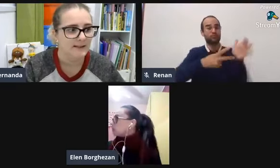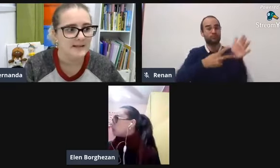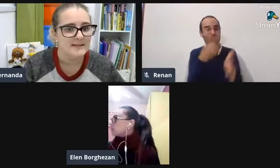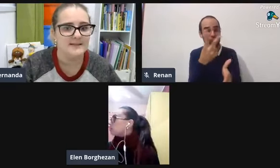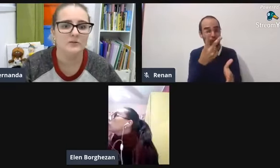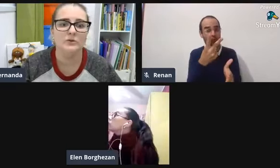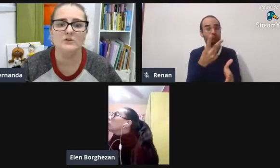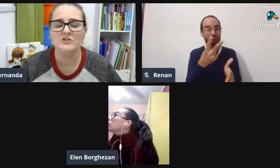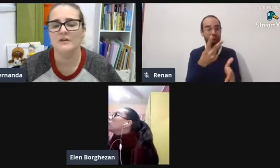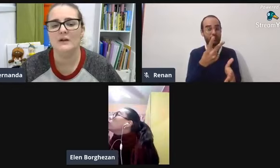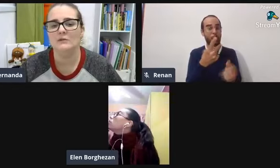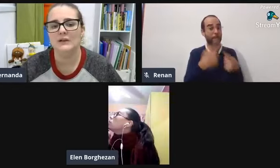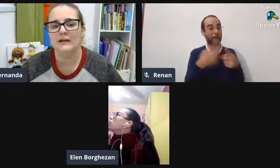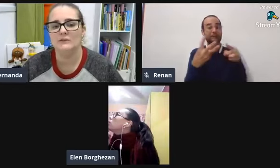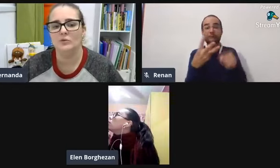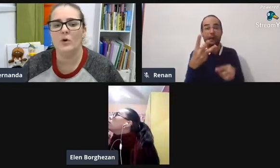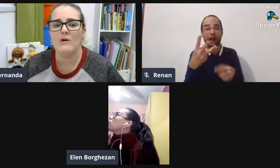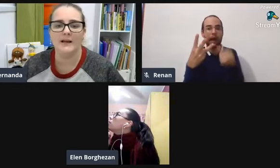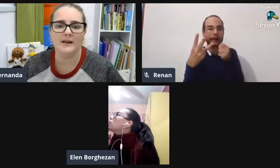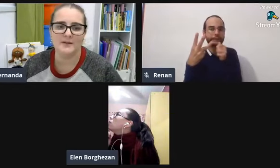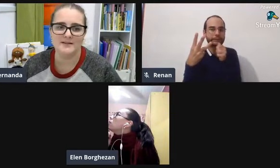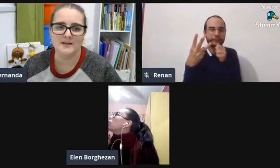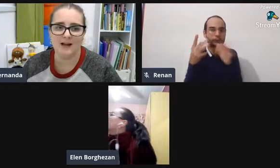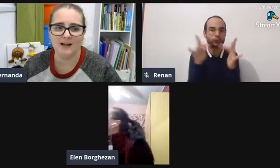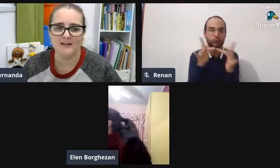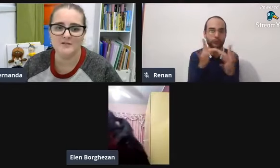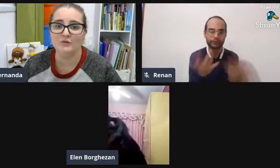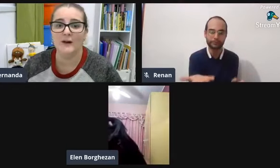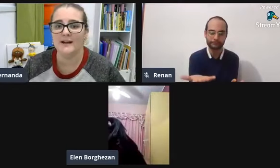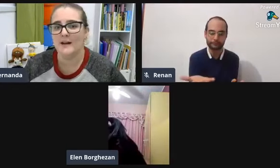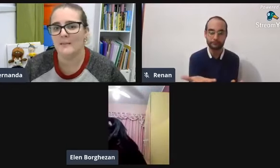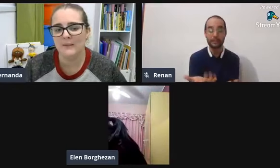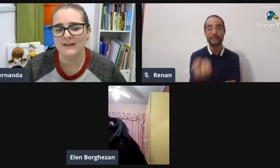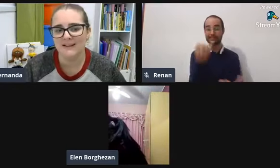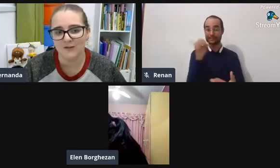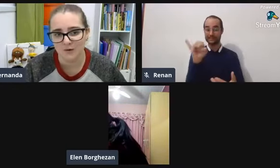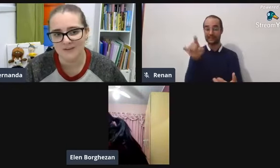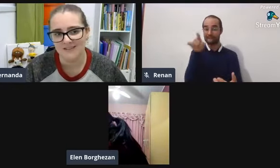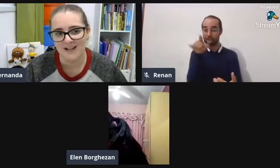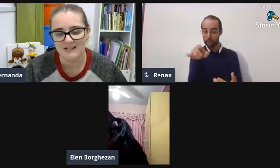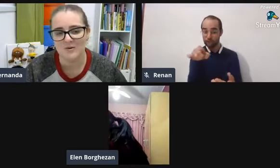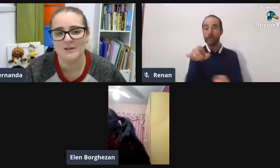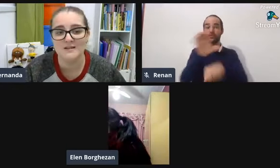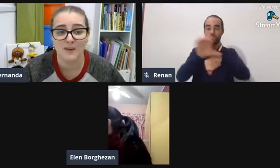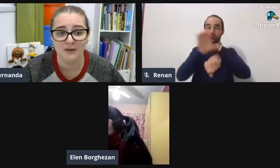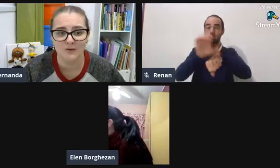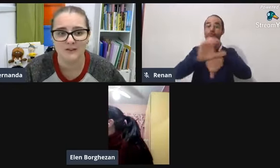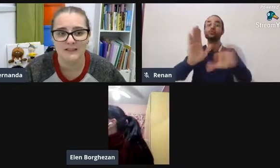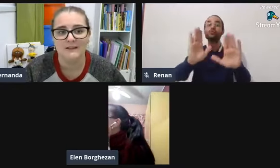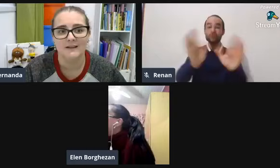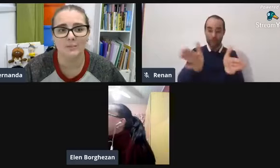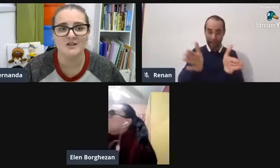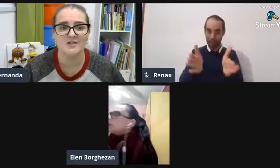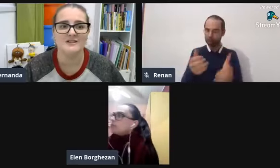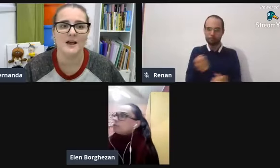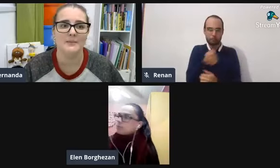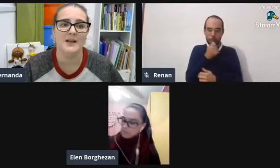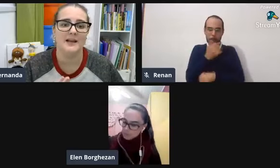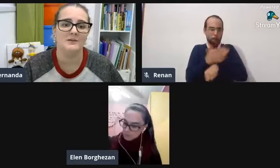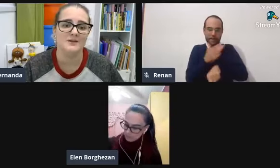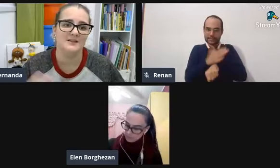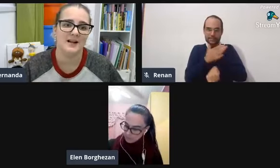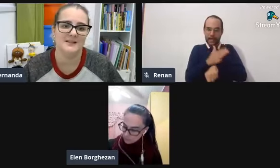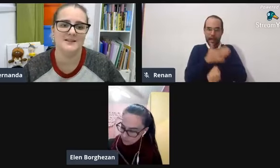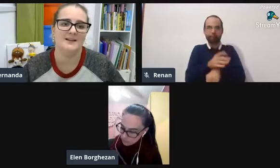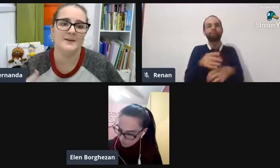turma. Se tu não tiver contato com a língua de sinais, tu vai acabar perdendo esse conhecimento, né? Porque a gente sabe